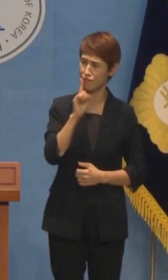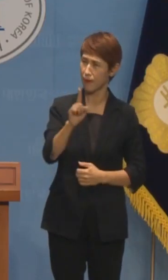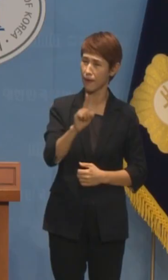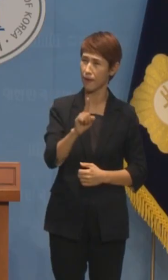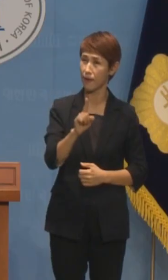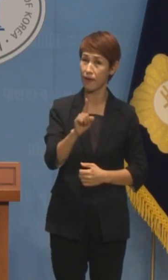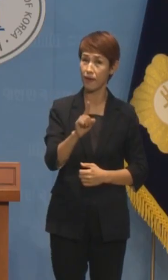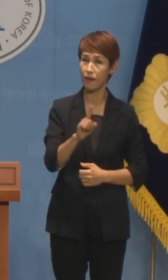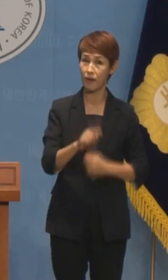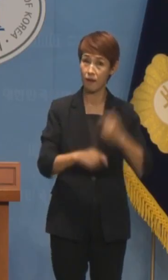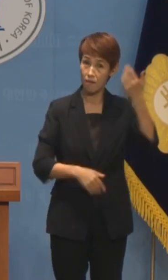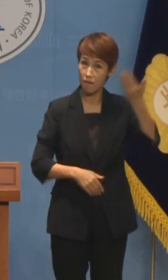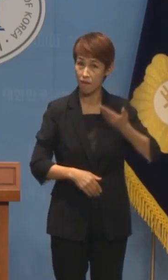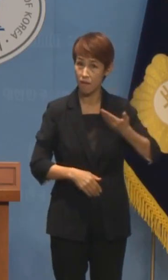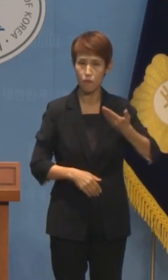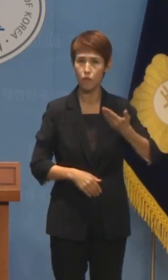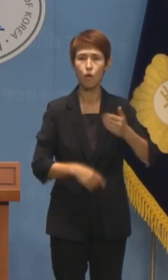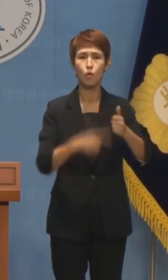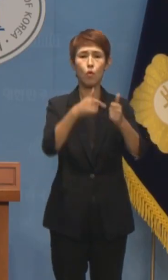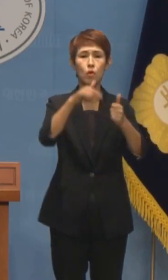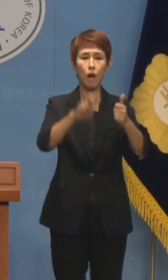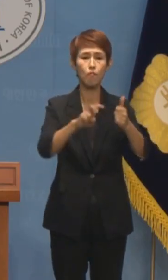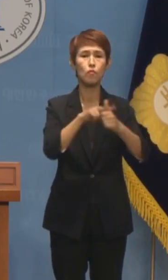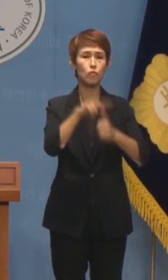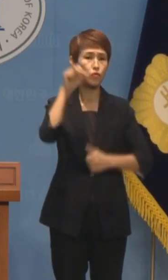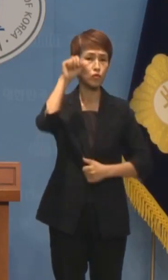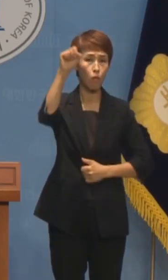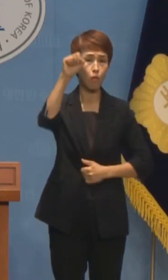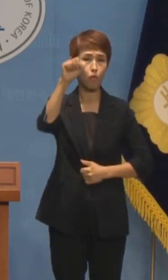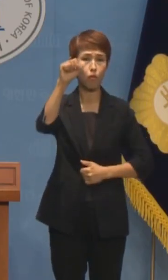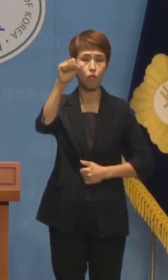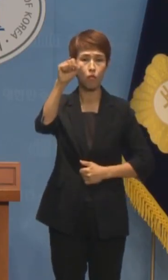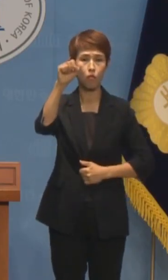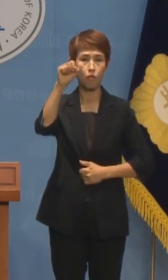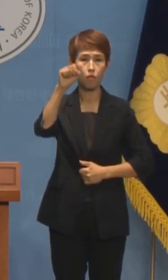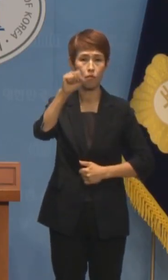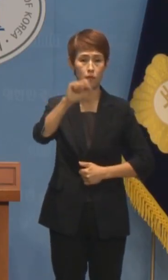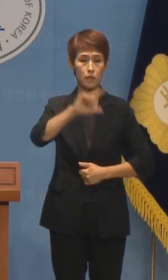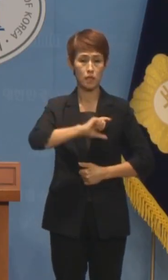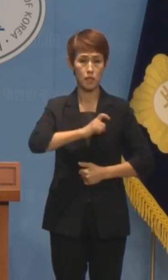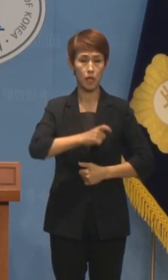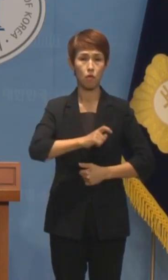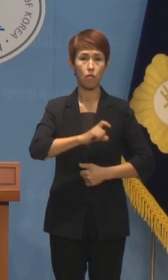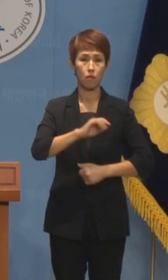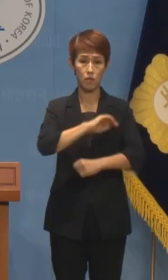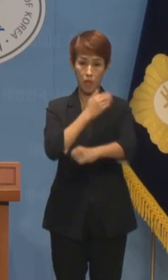수 있지만 이미 교육감 후보의 출마 자격은 제한되어 있습니다.